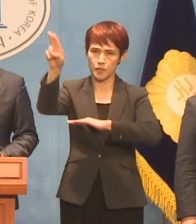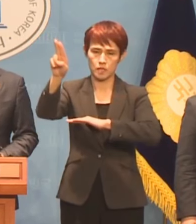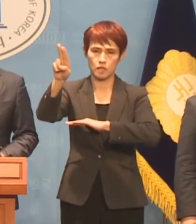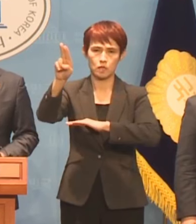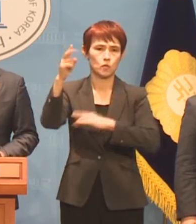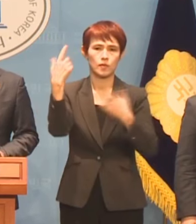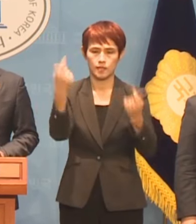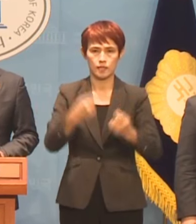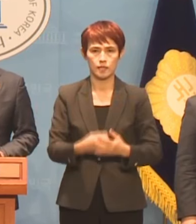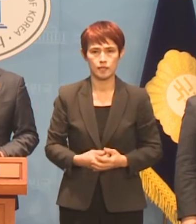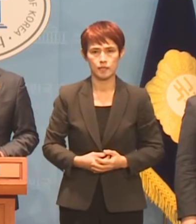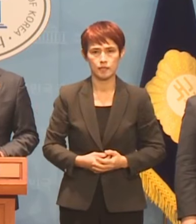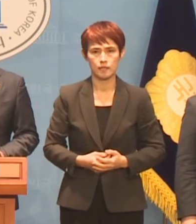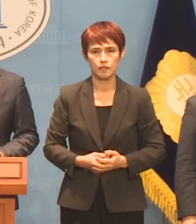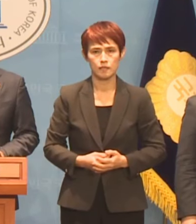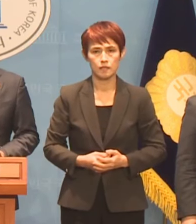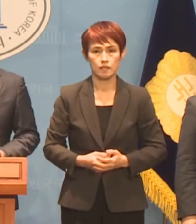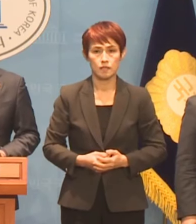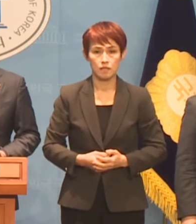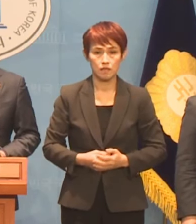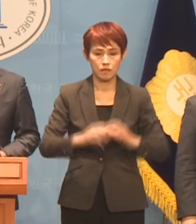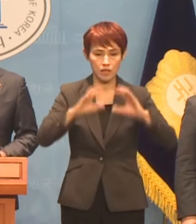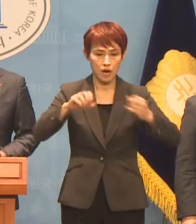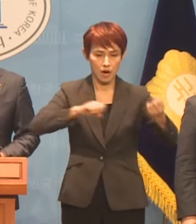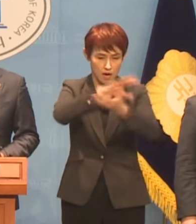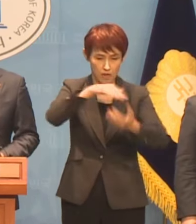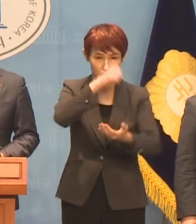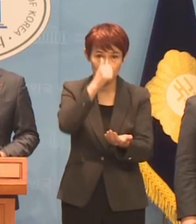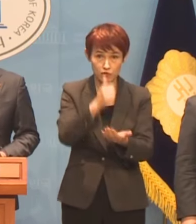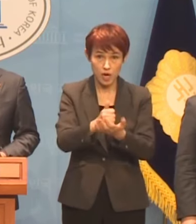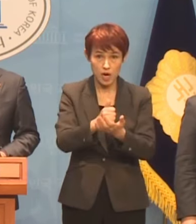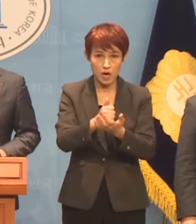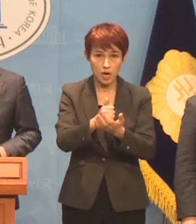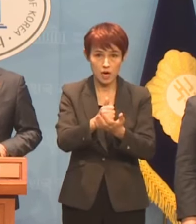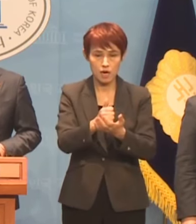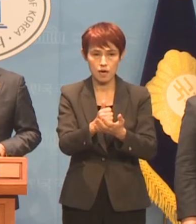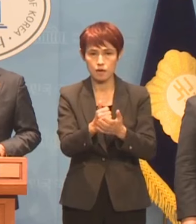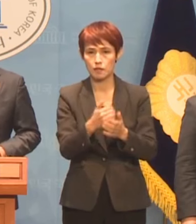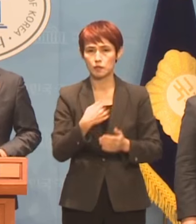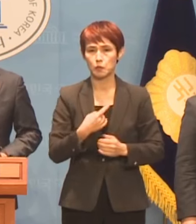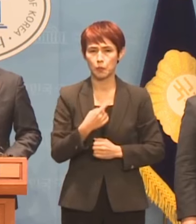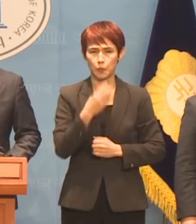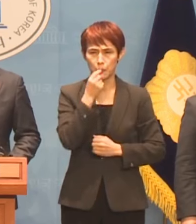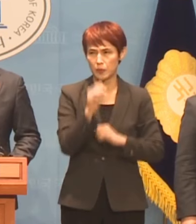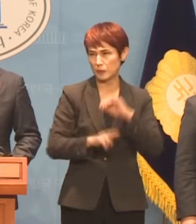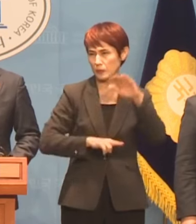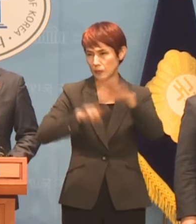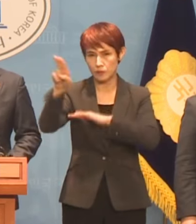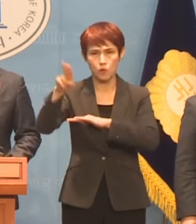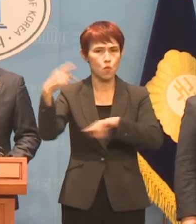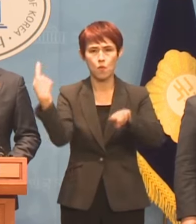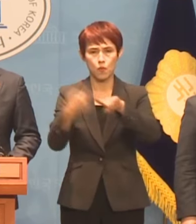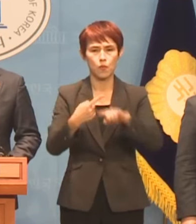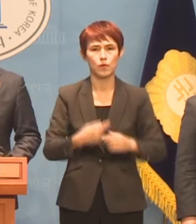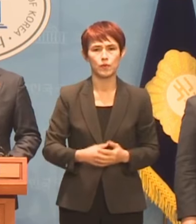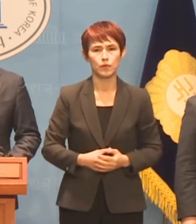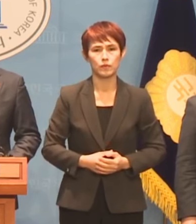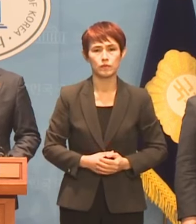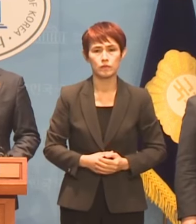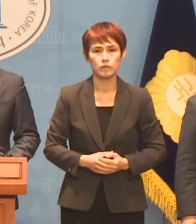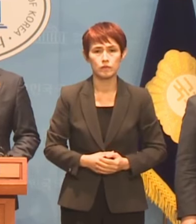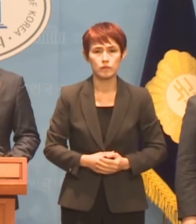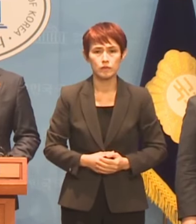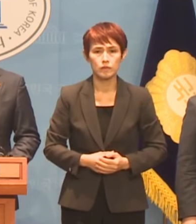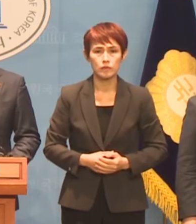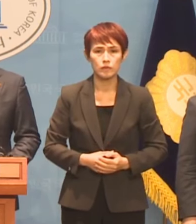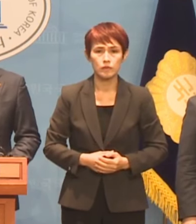이 사건 내란죄를 모면하기 위한 덮기 위한 그런 수단으로밖에 볼 수가 없습니다. 만약